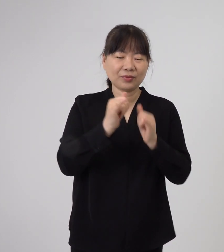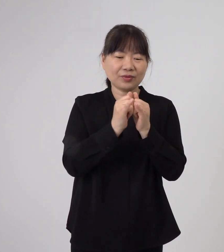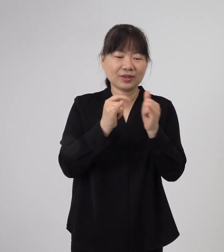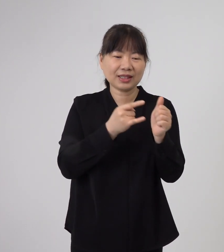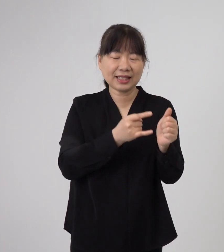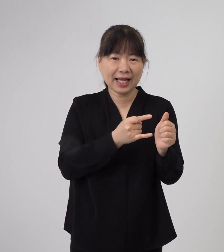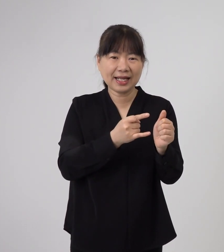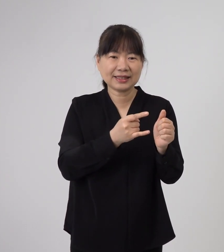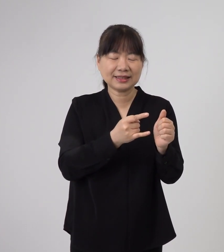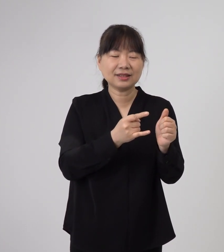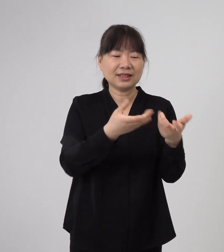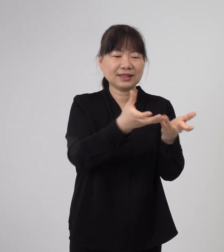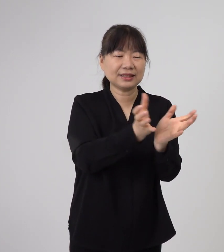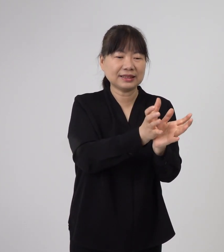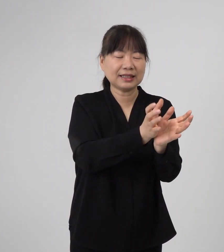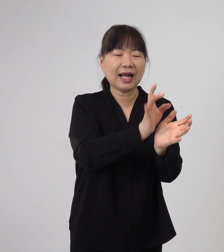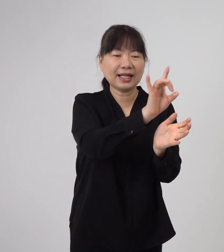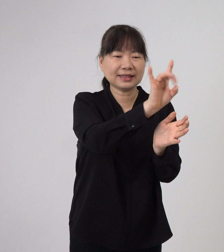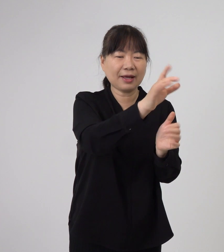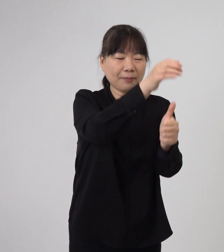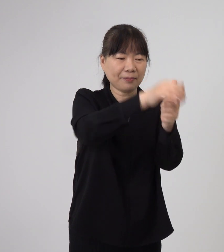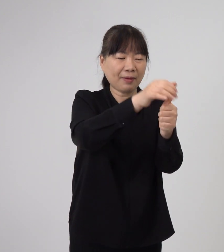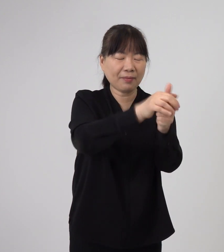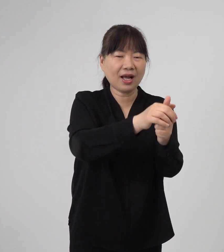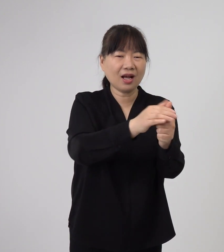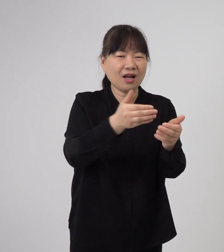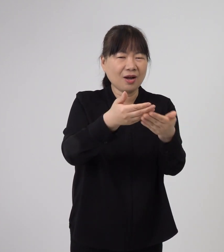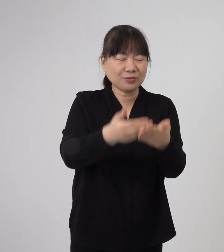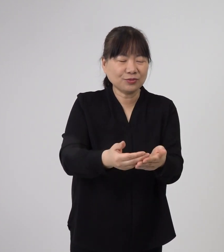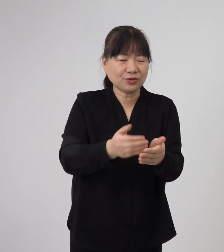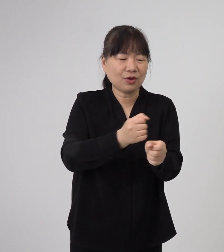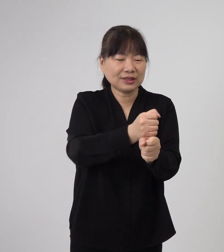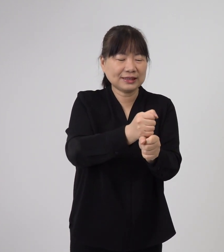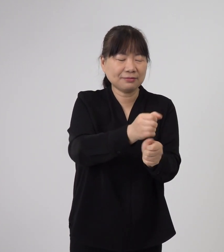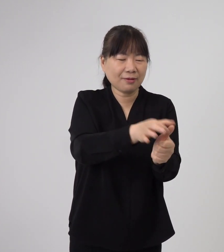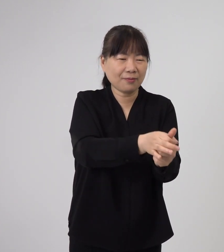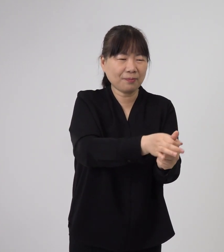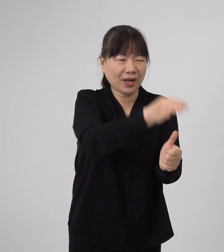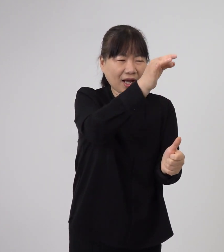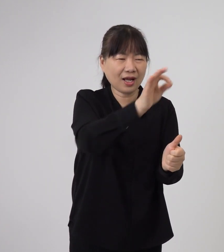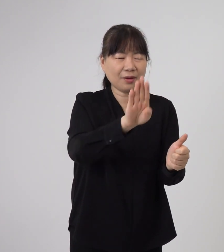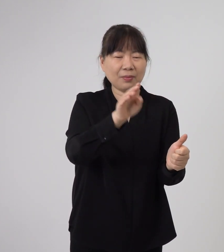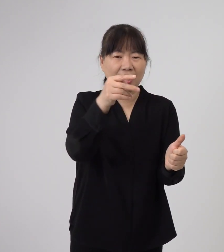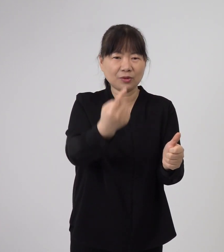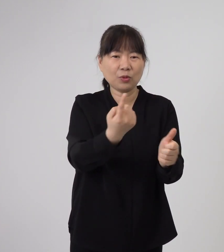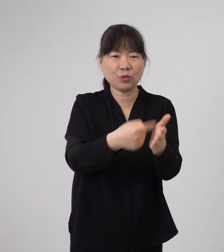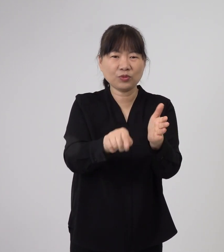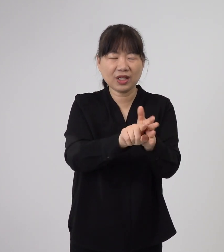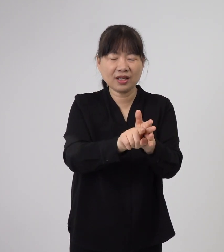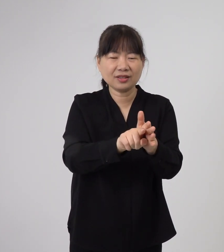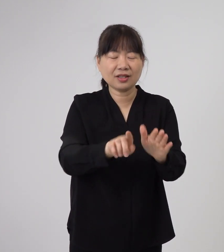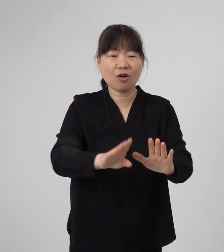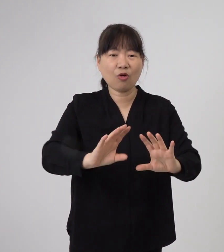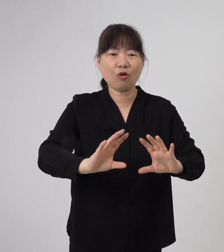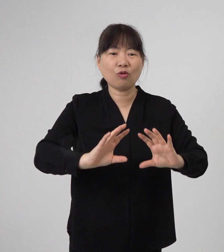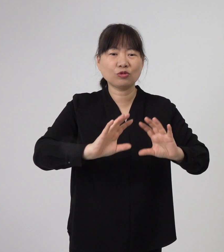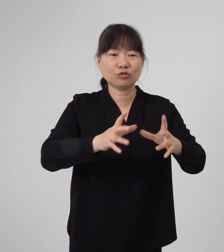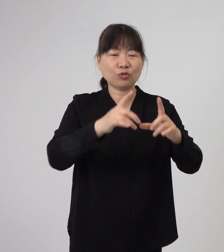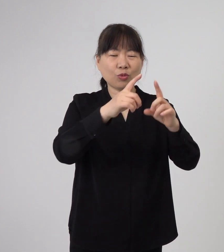감독들을 그들 위에 세우고 그들에게 무거운 짐을 지워 괴롭게 하여 그들에게 바로를 위하여 국고성 비돔과